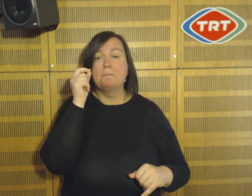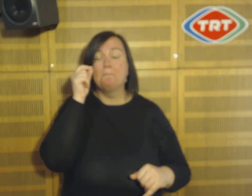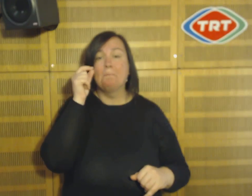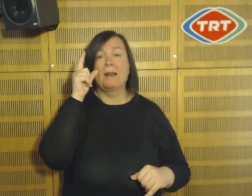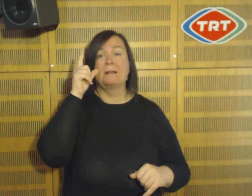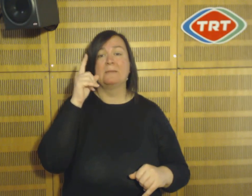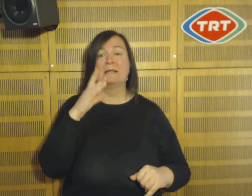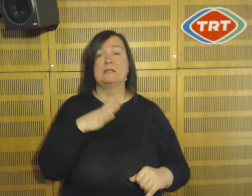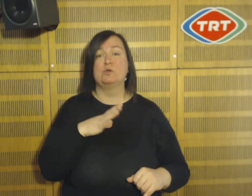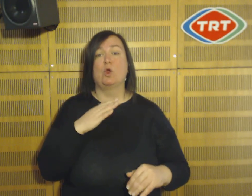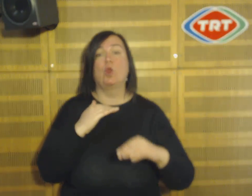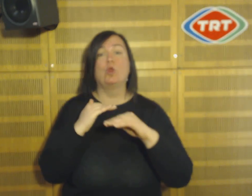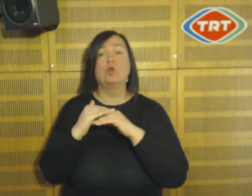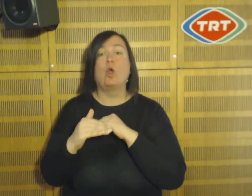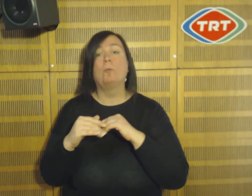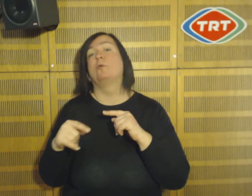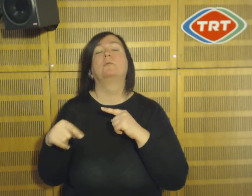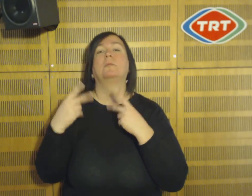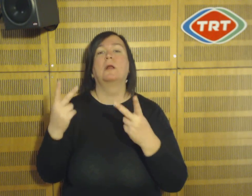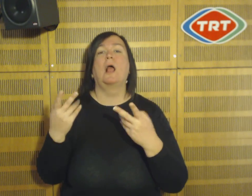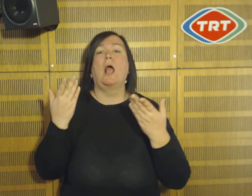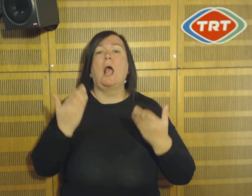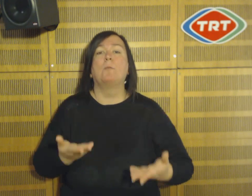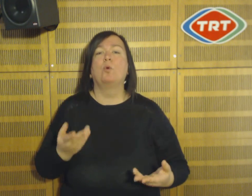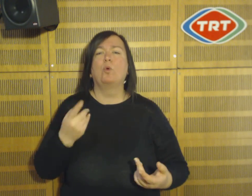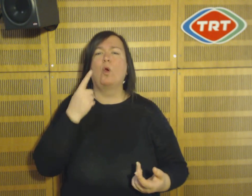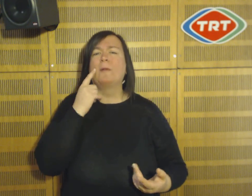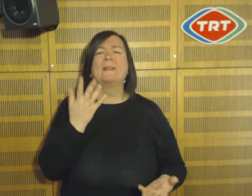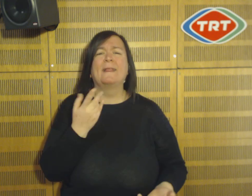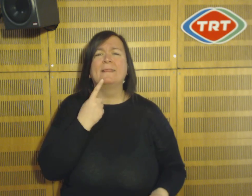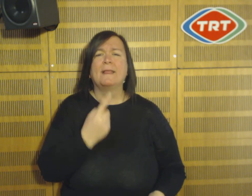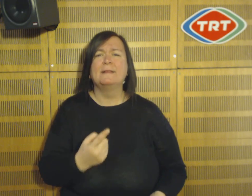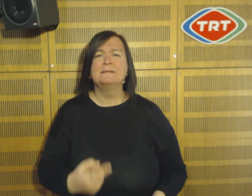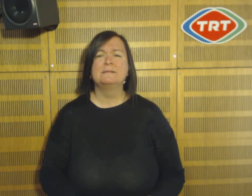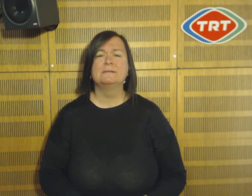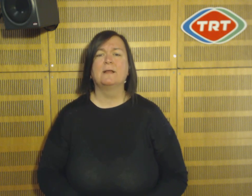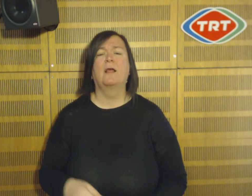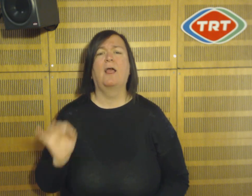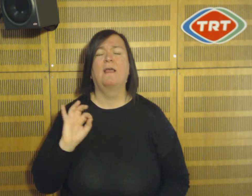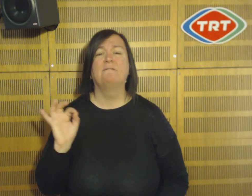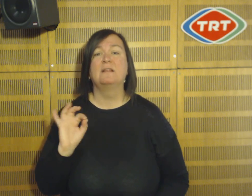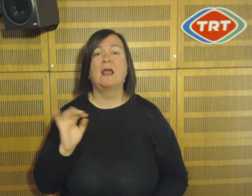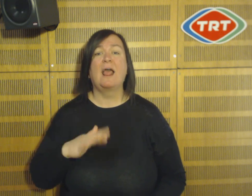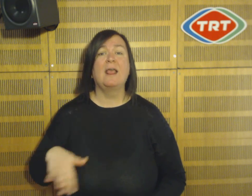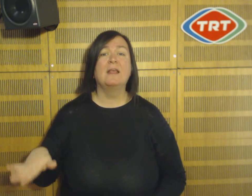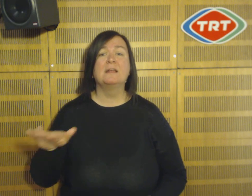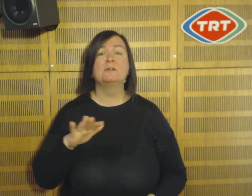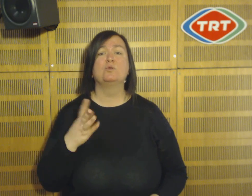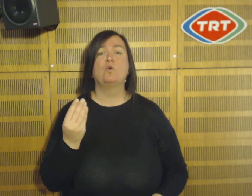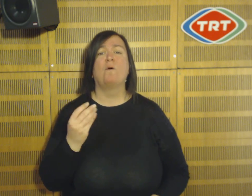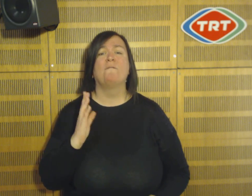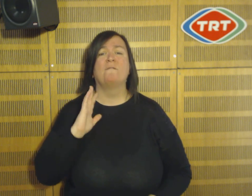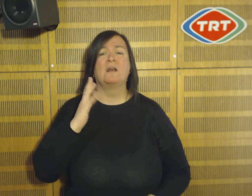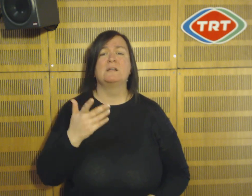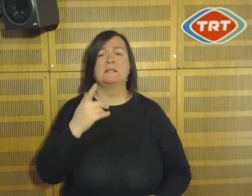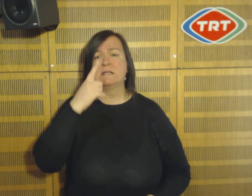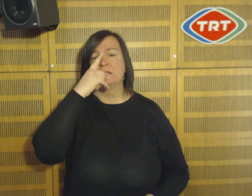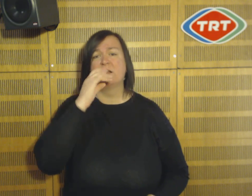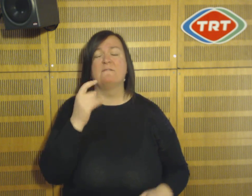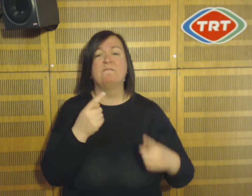istiyorlar ve toplum tarafından da kabul görmek ne dersiniz Eee Evet çünkü herkes Eee çok fazla Eee insanın farklı yaşadığı